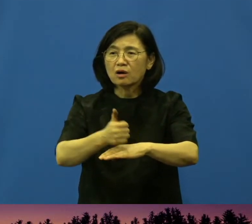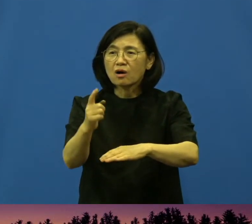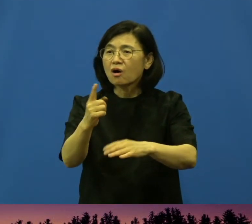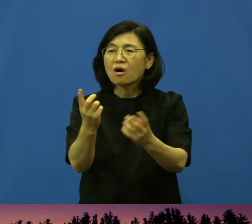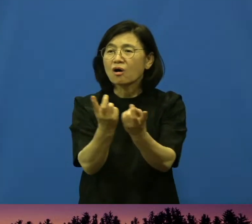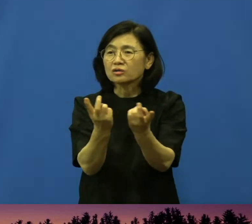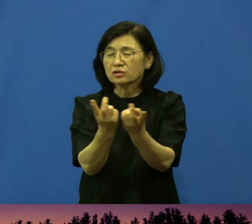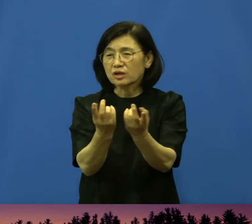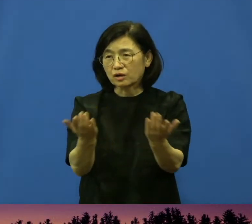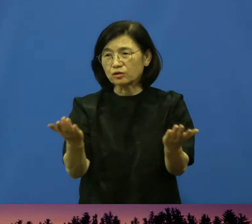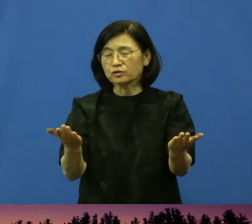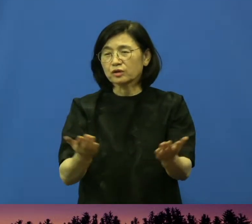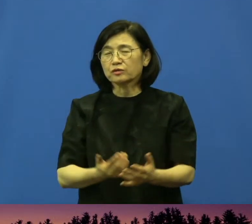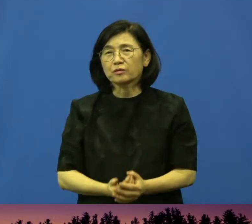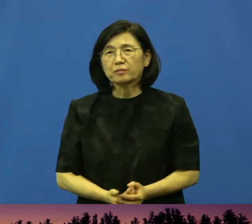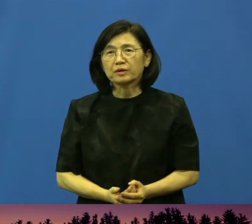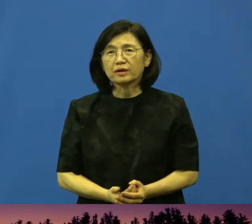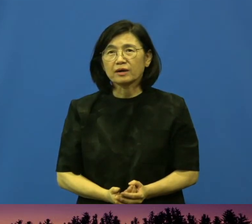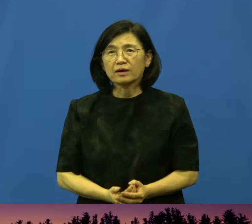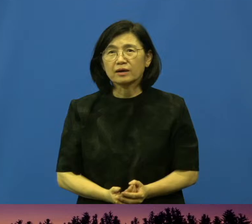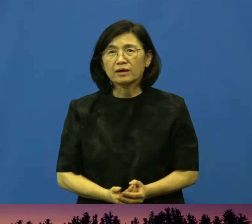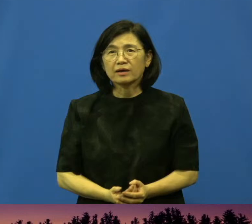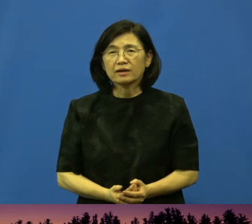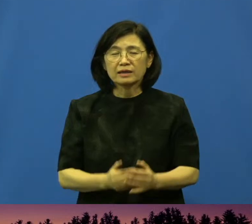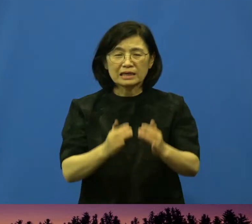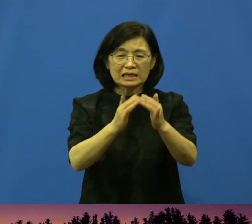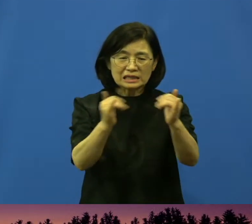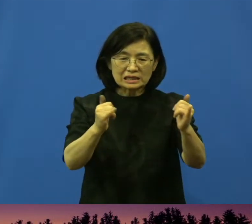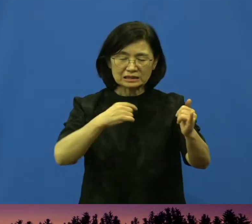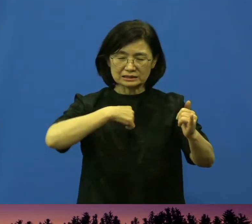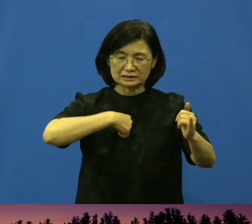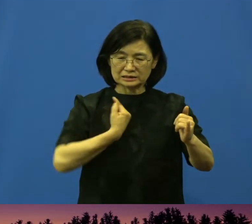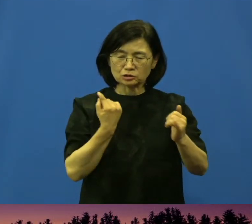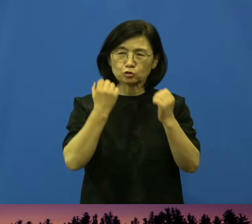의지하면 어떻게 돼요? 피조물은 스스로 존재하지 않는다고 그랬어요.